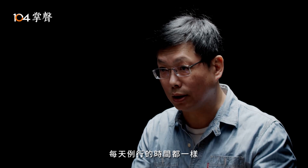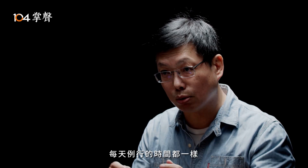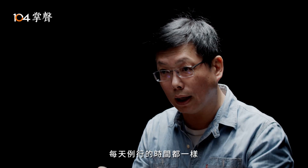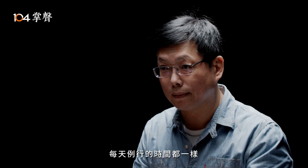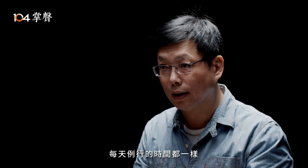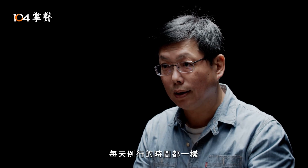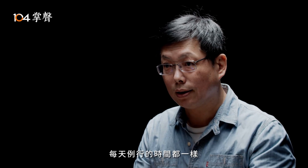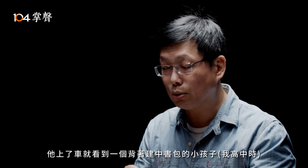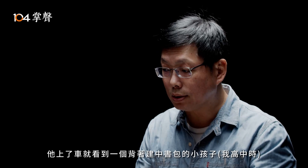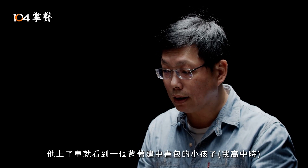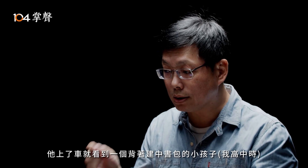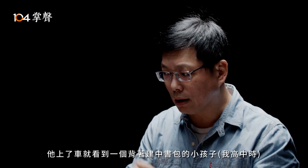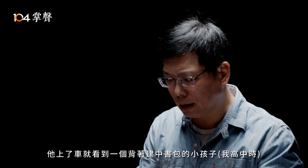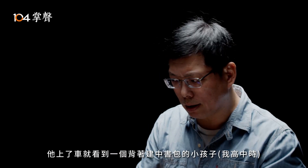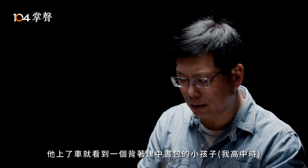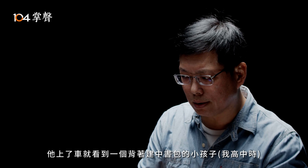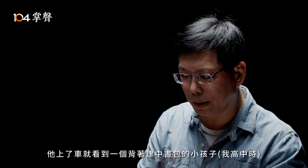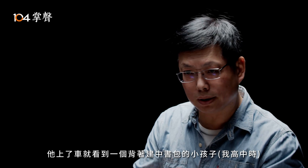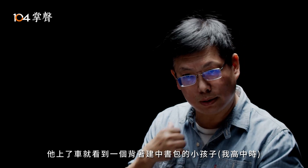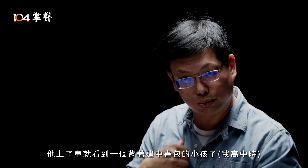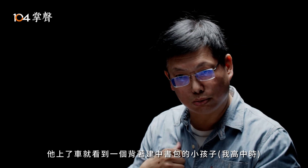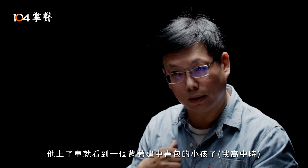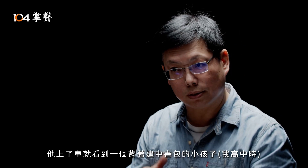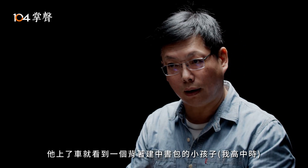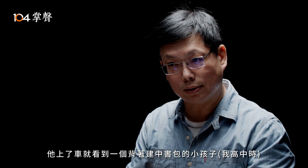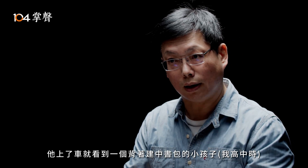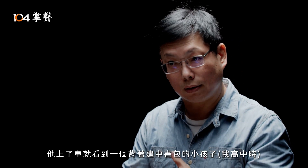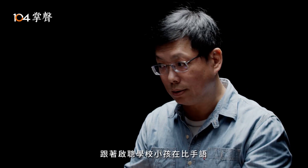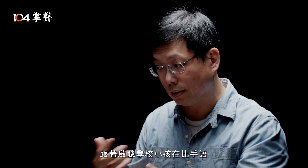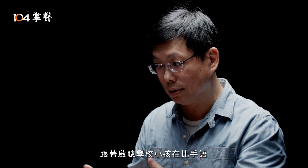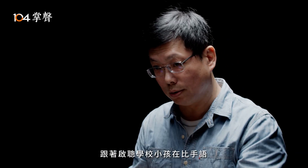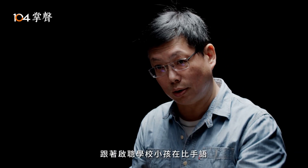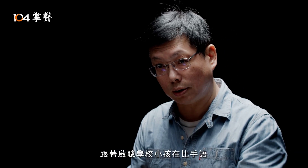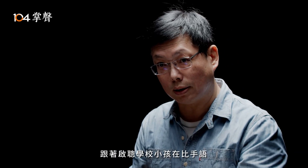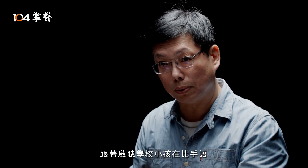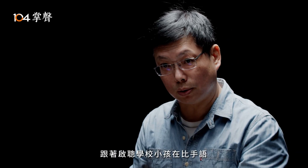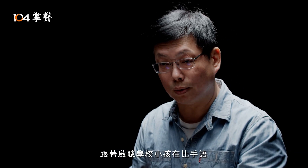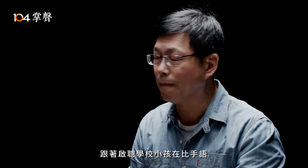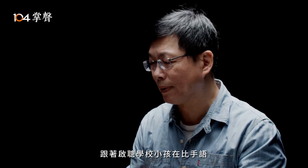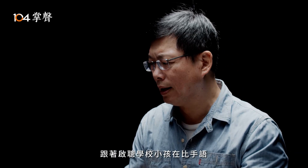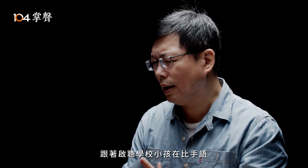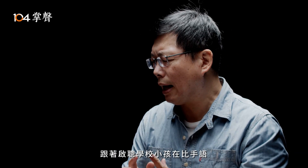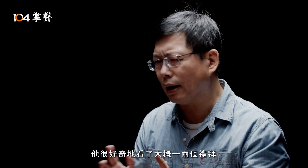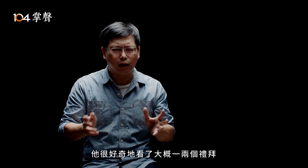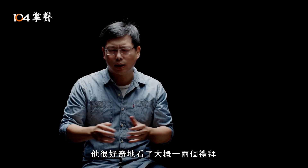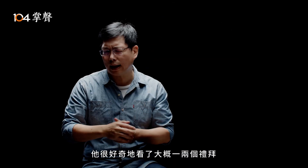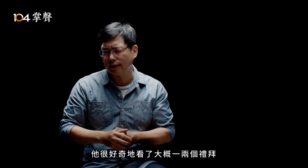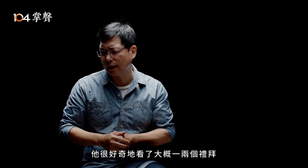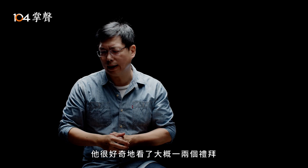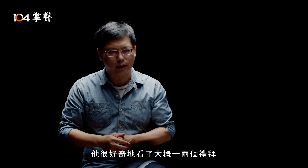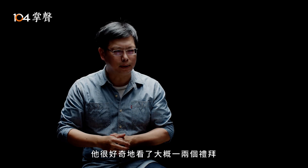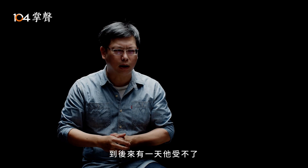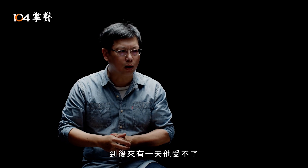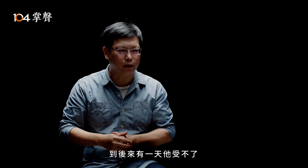routine 时间都一样，他就上了车，然后看到一个背着建中书包的小孩子，然后跟着几中学校小孩在比手语。他很好奇，他